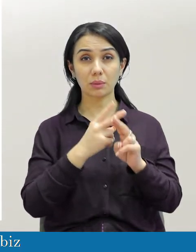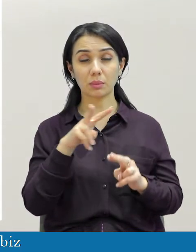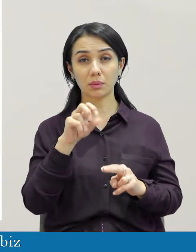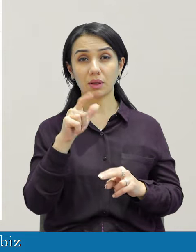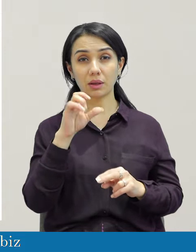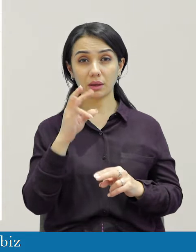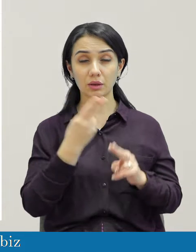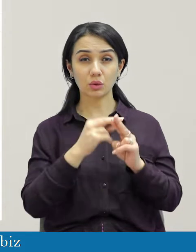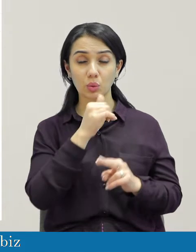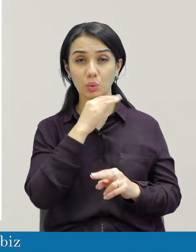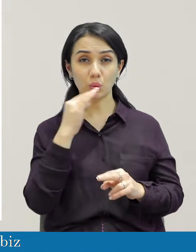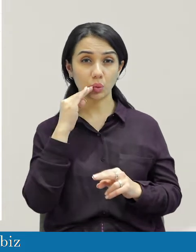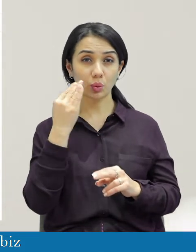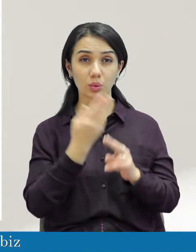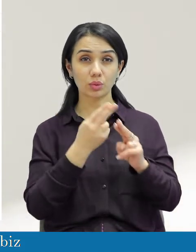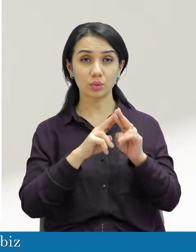unaqa ko'p